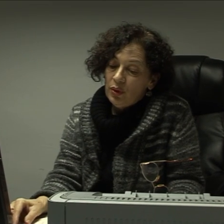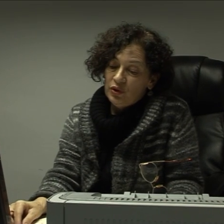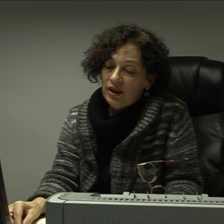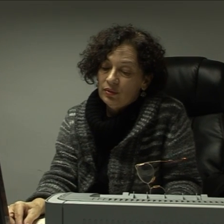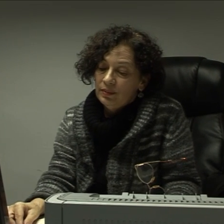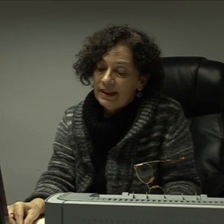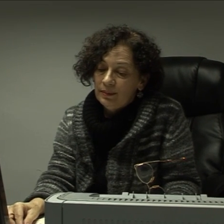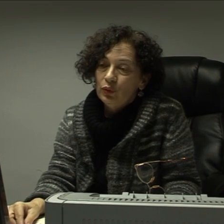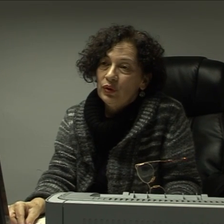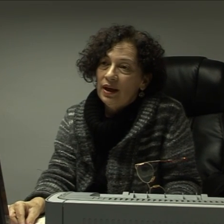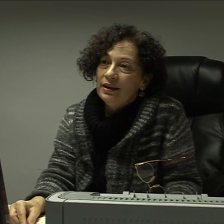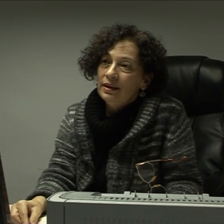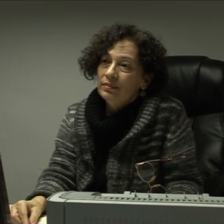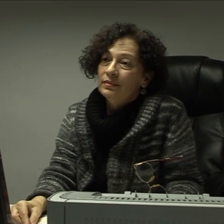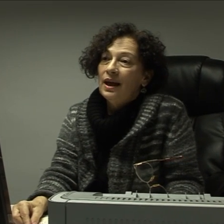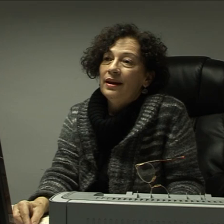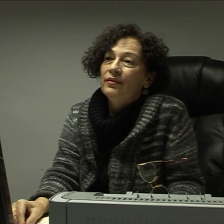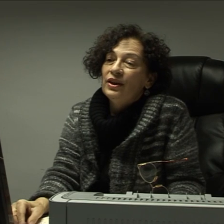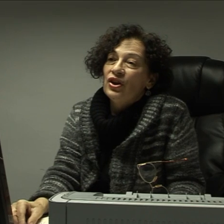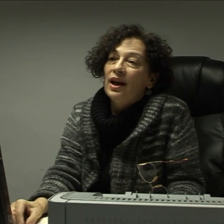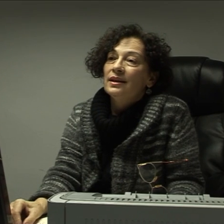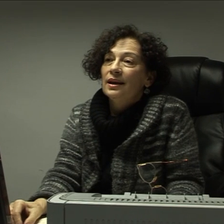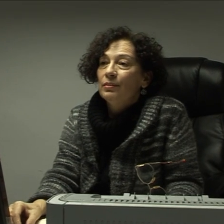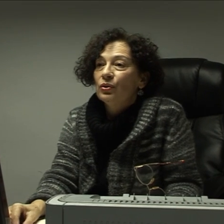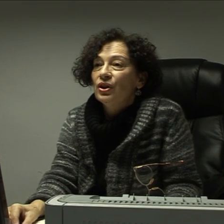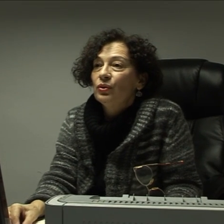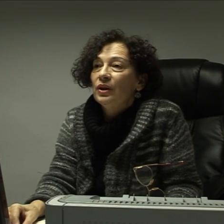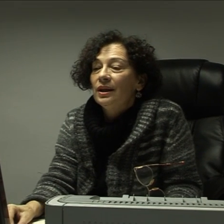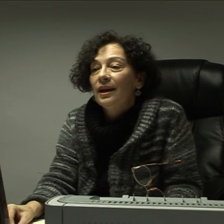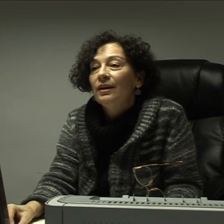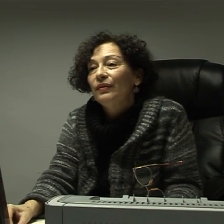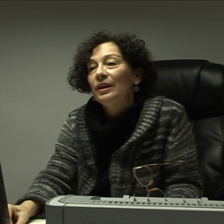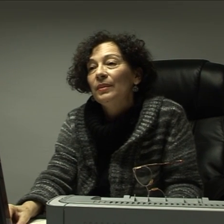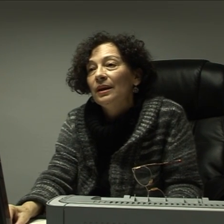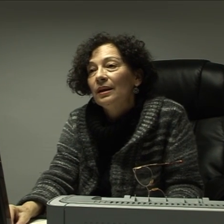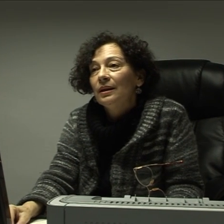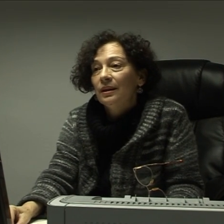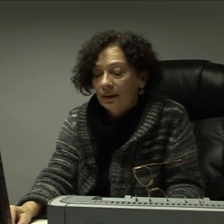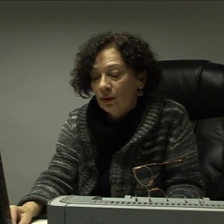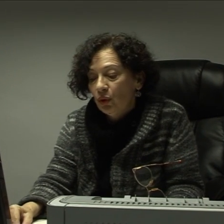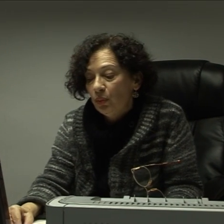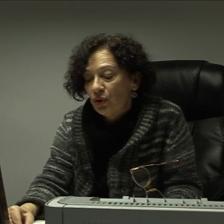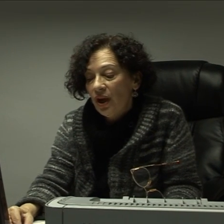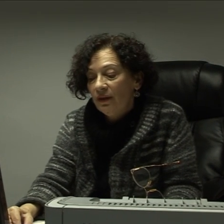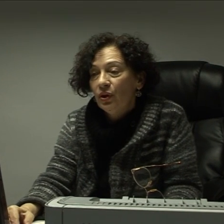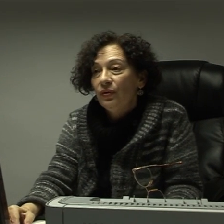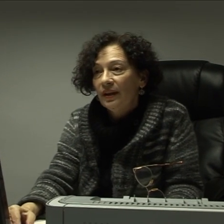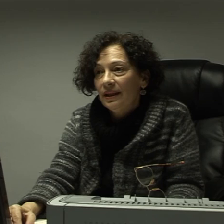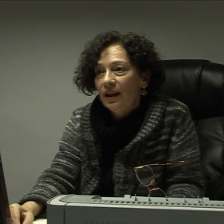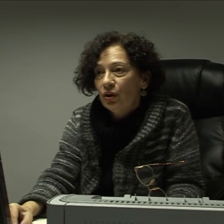Uopšte, mislim, tu je najveća razlika možda drugih nekih firmi ili koji upošljavaju invalidne